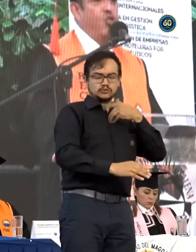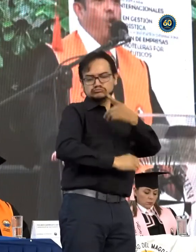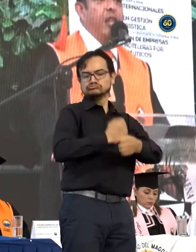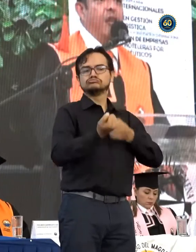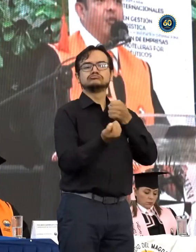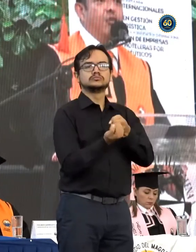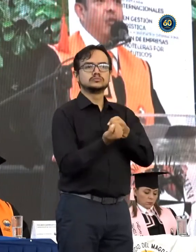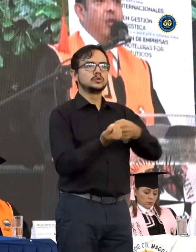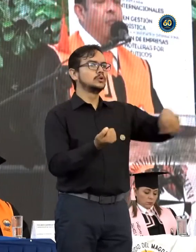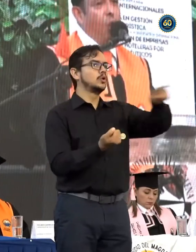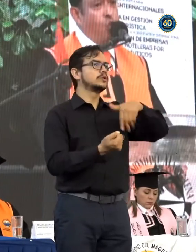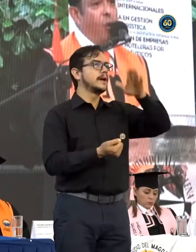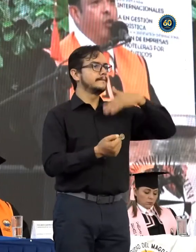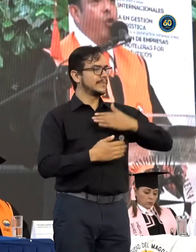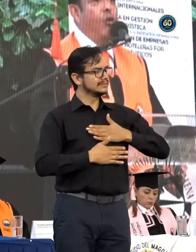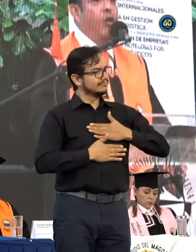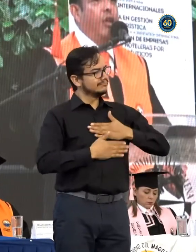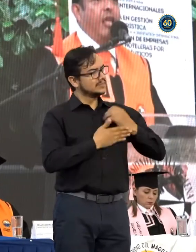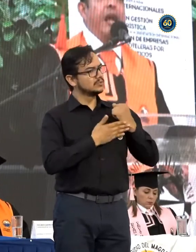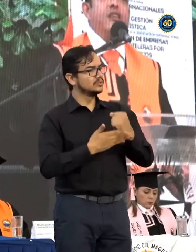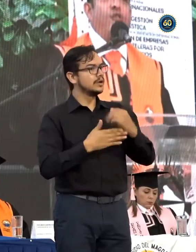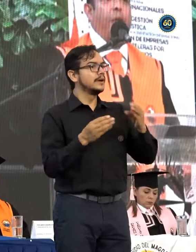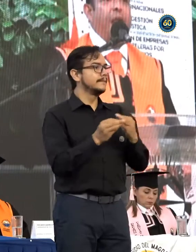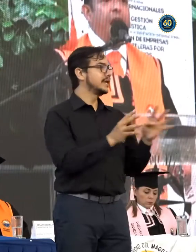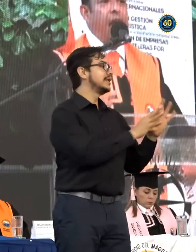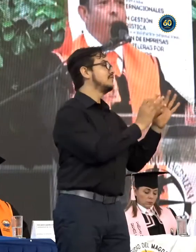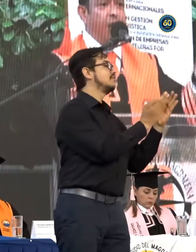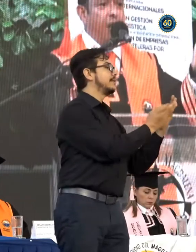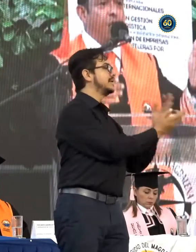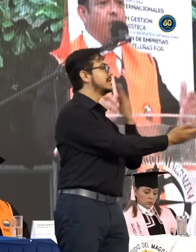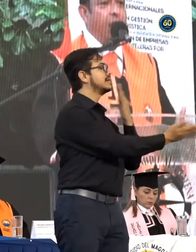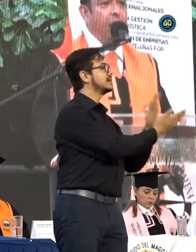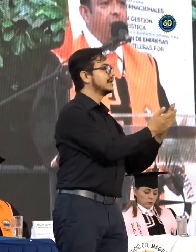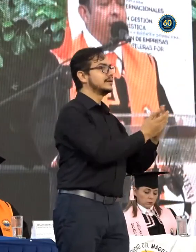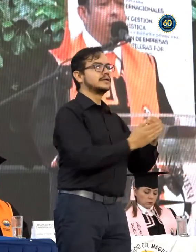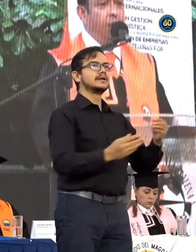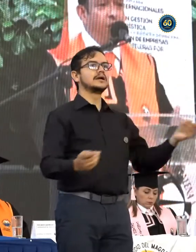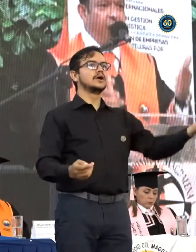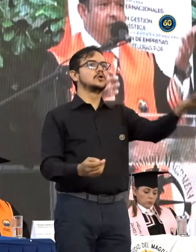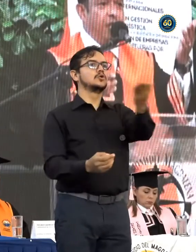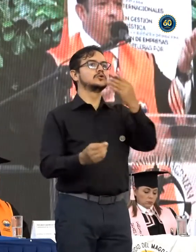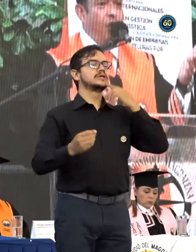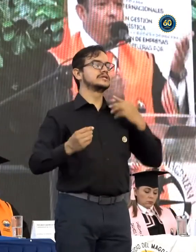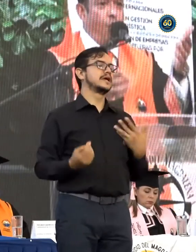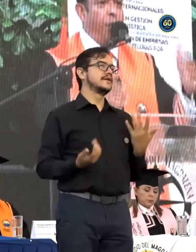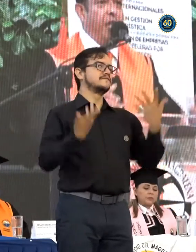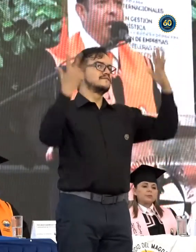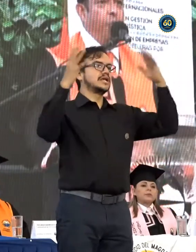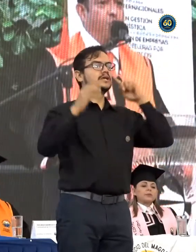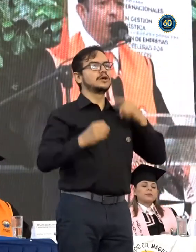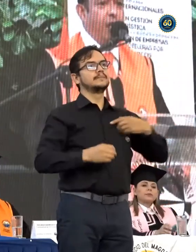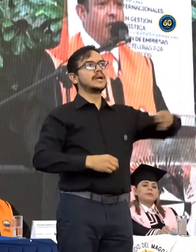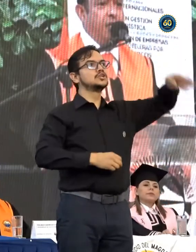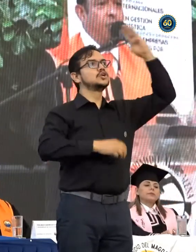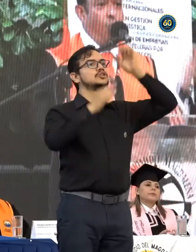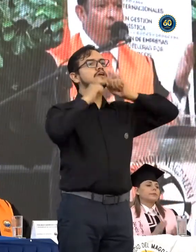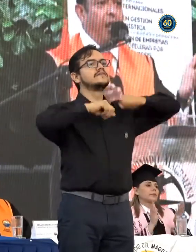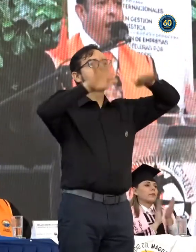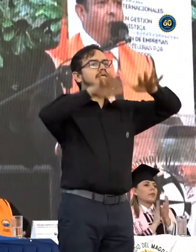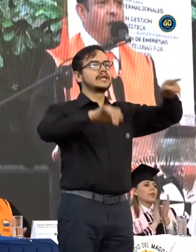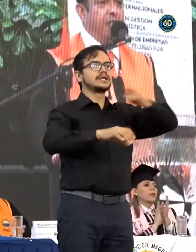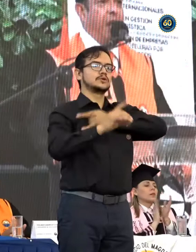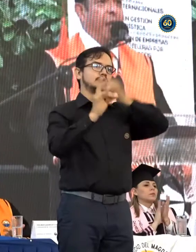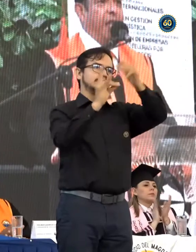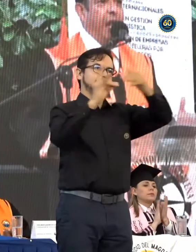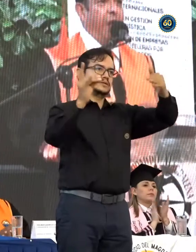pero sobre todo quieran a su familia que los ha traído hasta acá mi felicitaciones Dios los bendiga Muchas gracias por creer en la universidad del